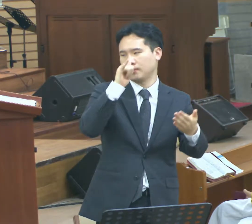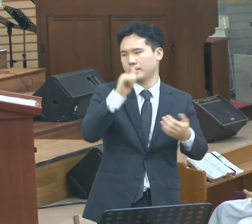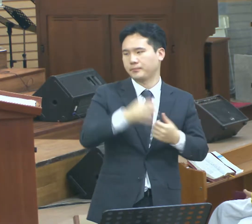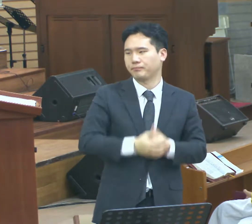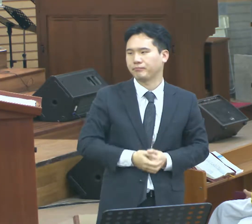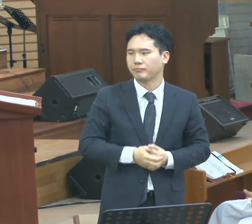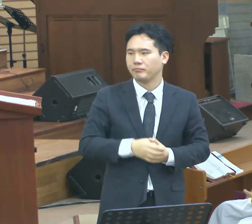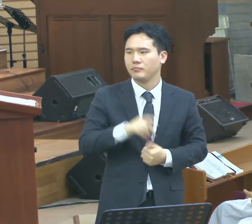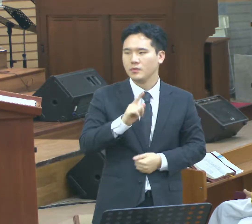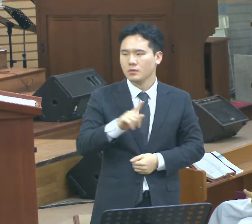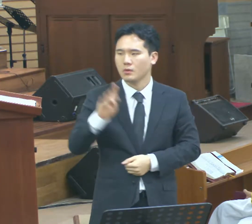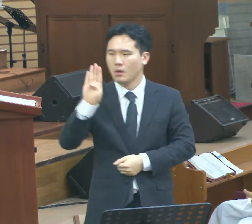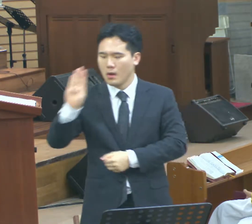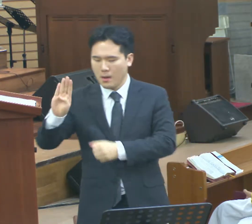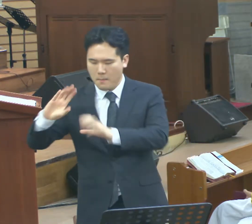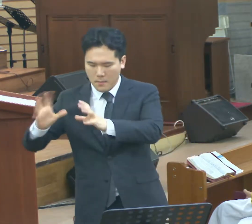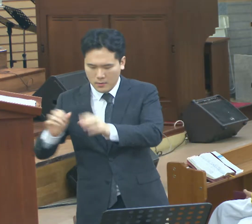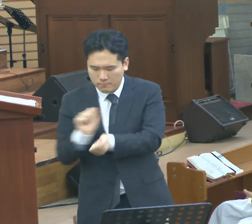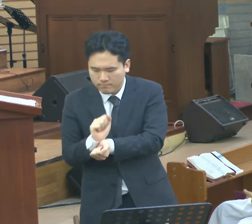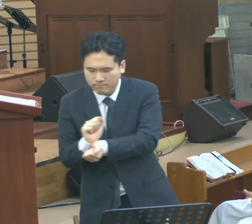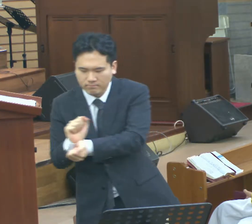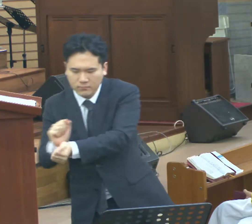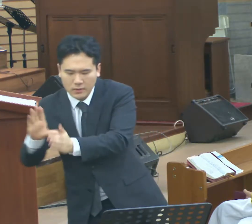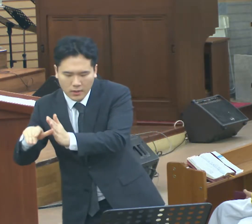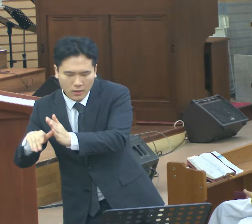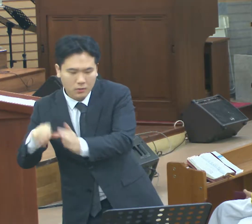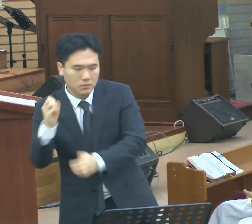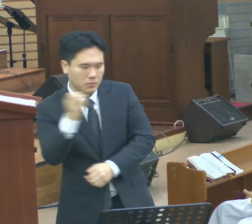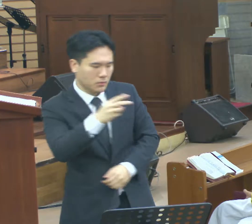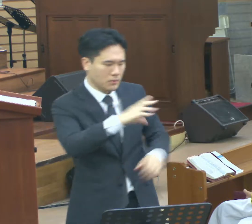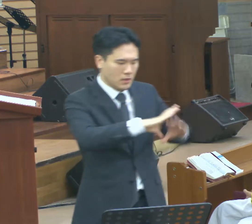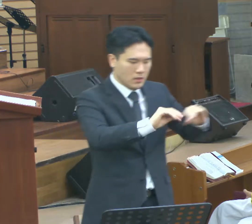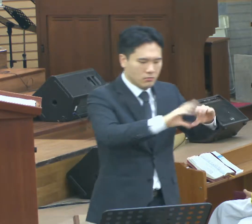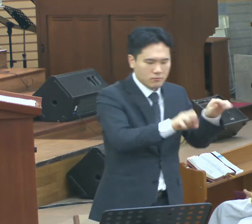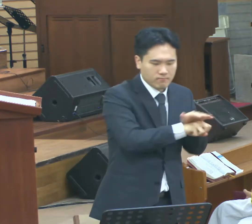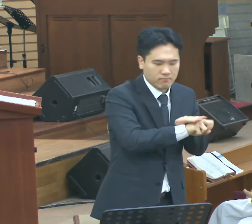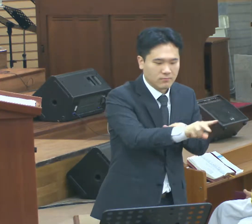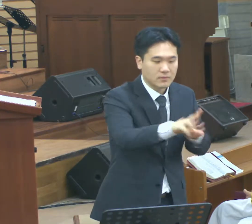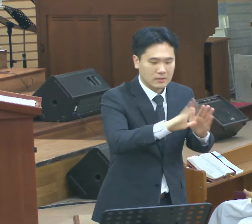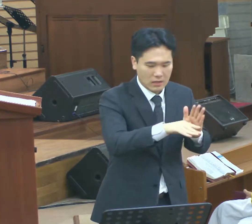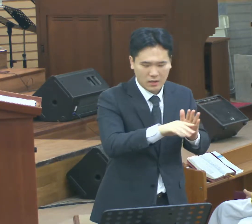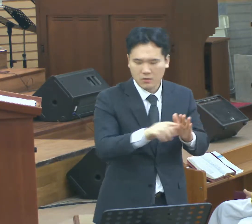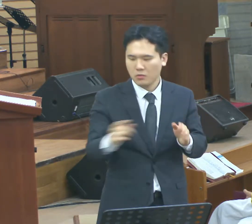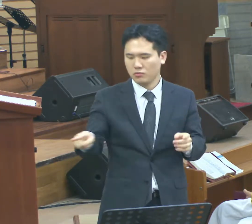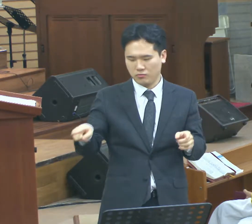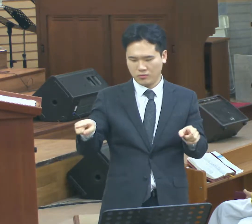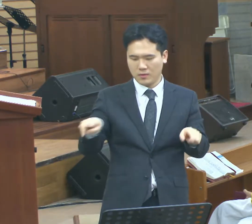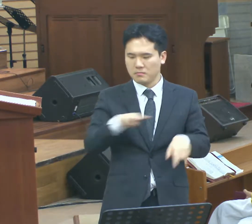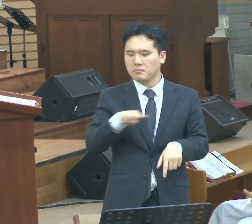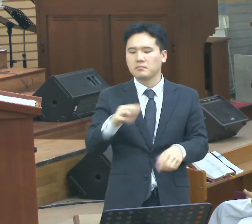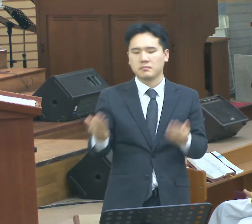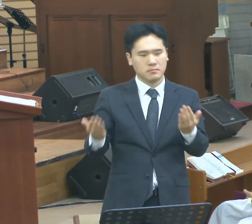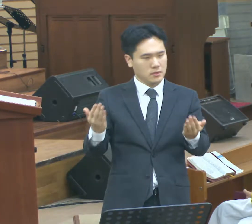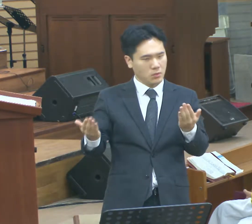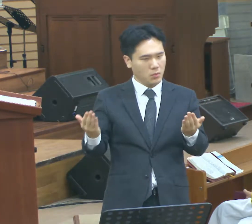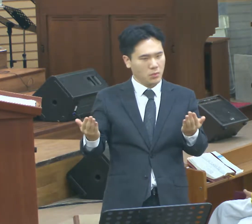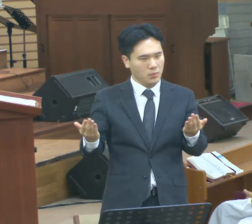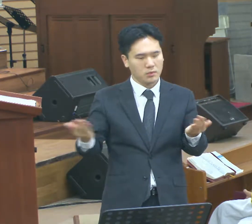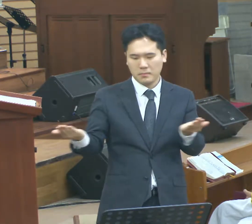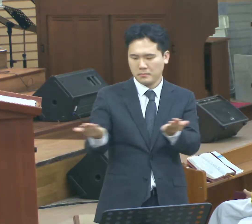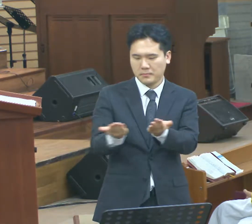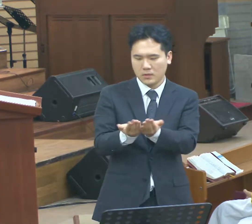생활에 대입을 시키면서 이 포로된 환경에서 90편부터